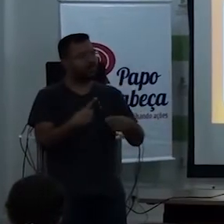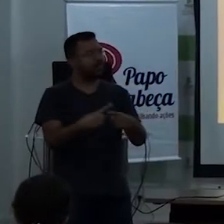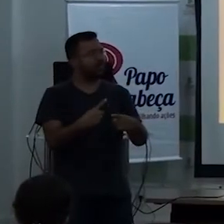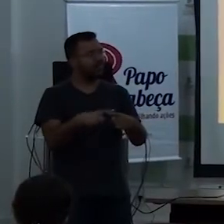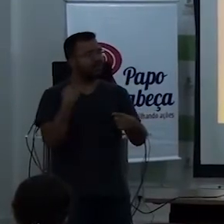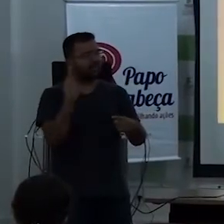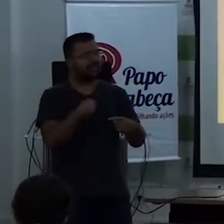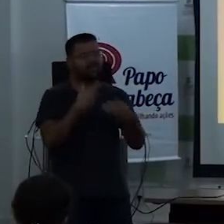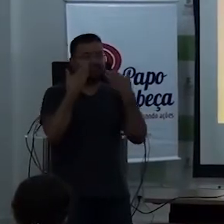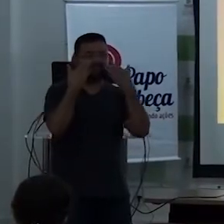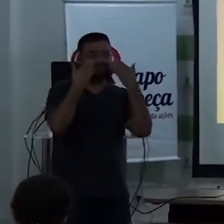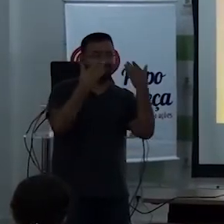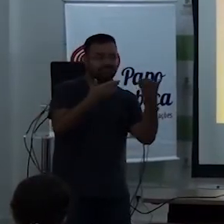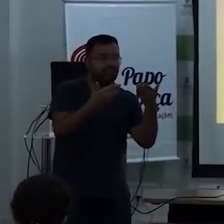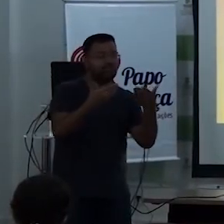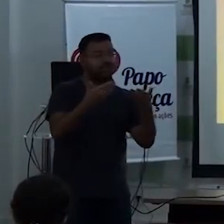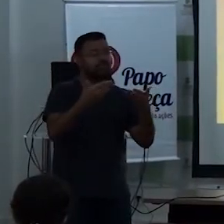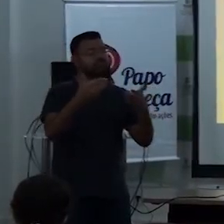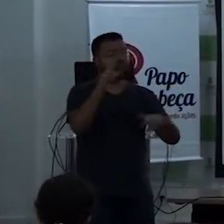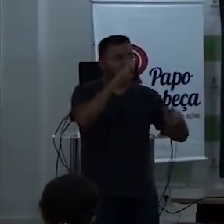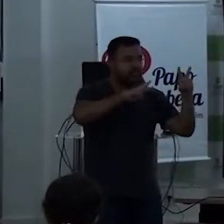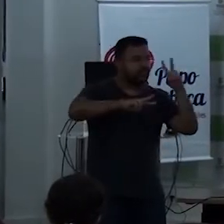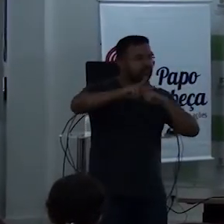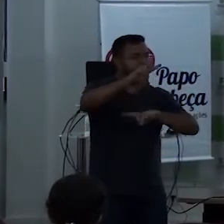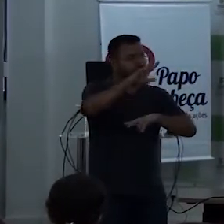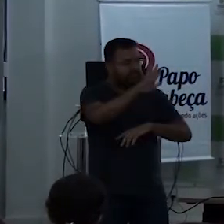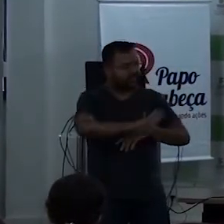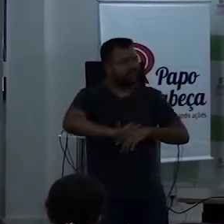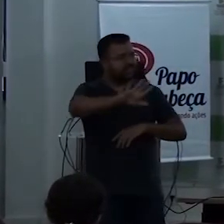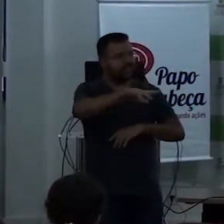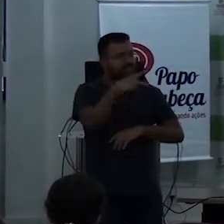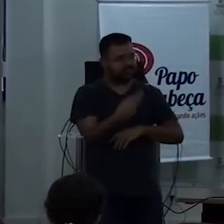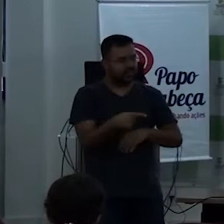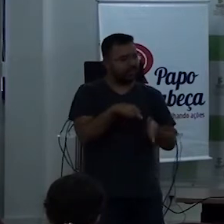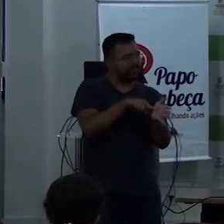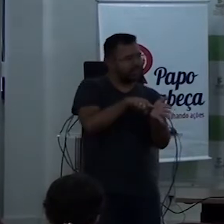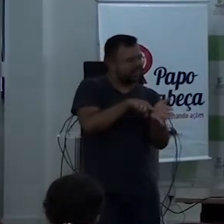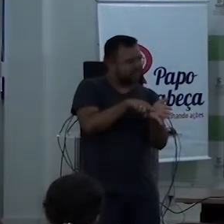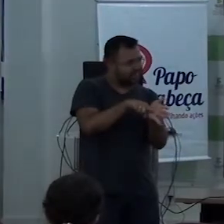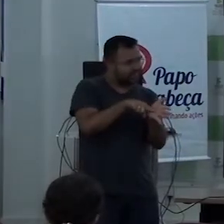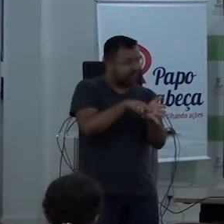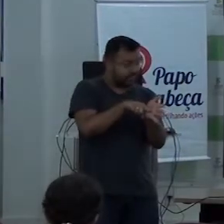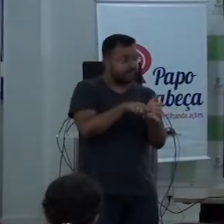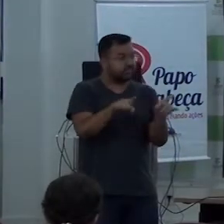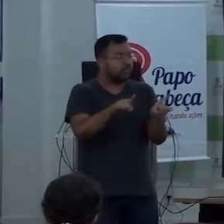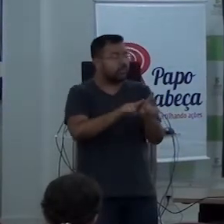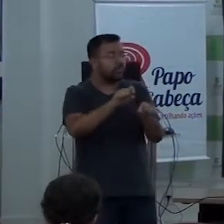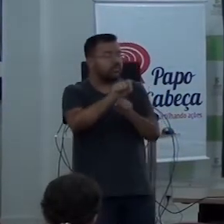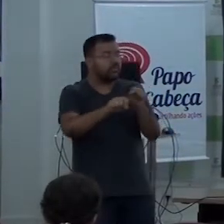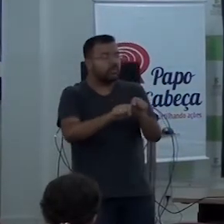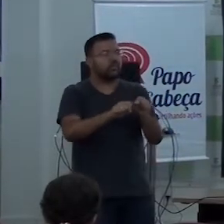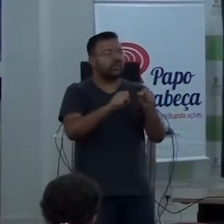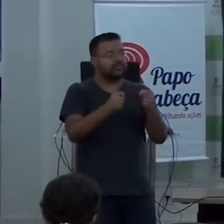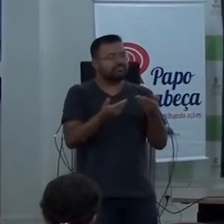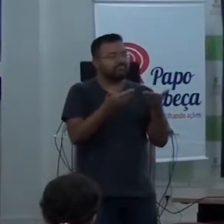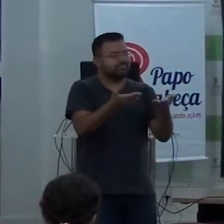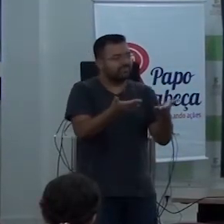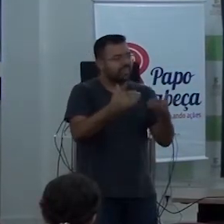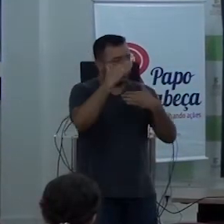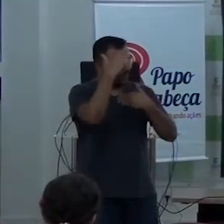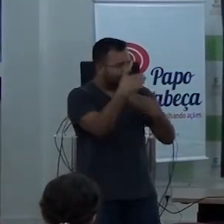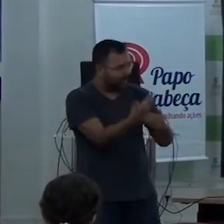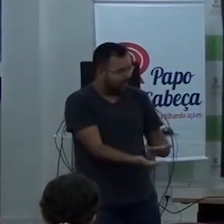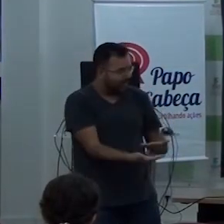estar apresentando para vocês um panorama da pesquisa aqui no CEPOL e, ao mesmo tempo, concedendo menção honrosa em nome da